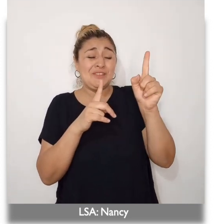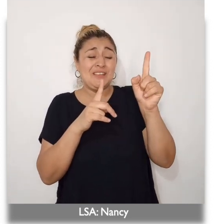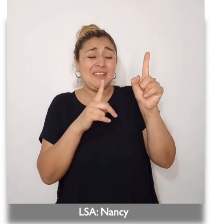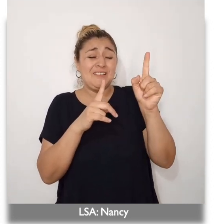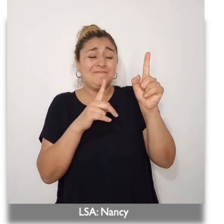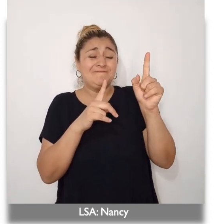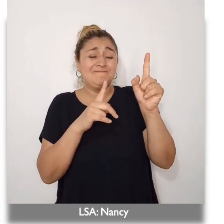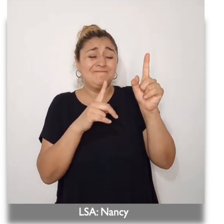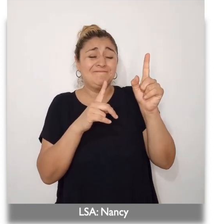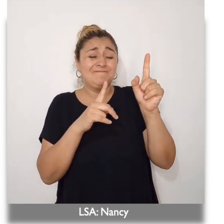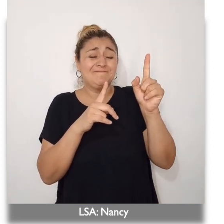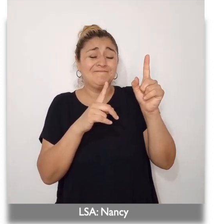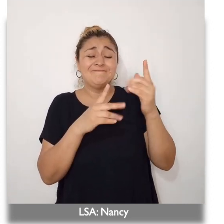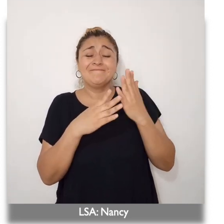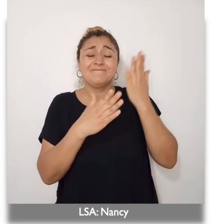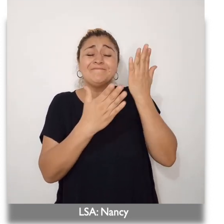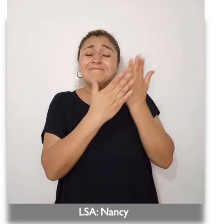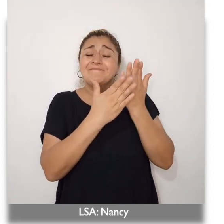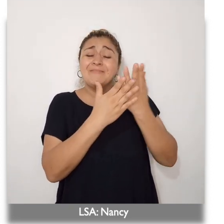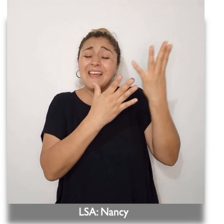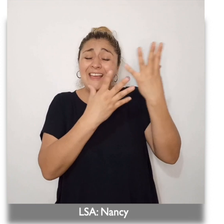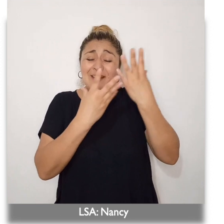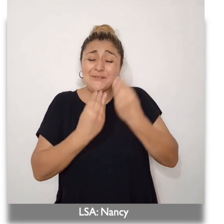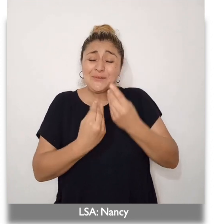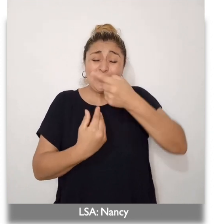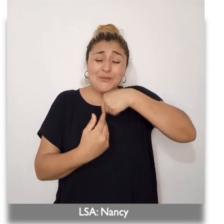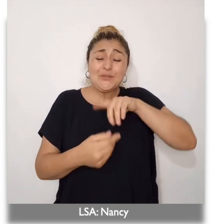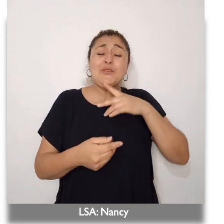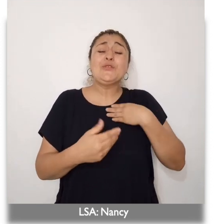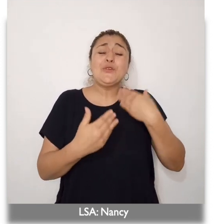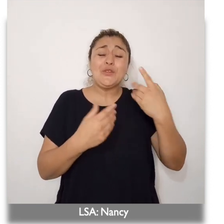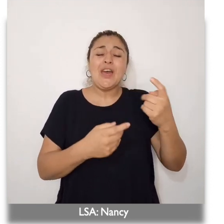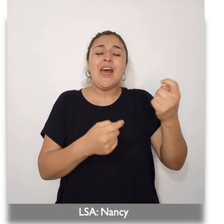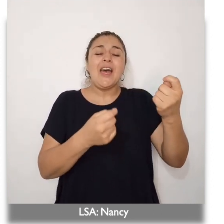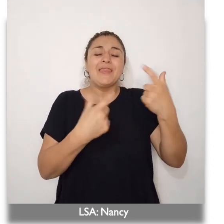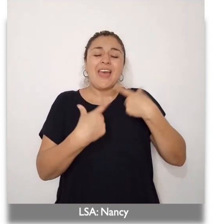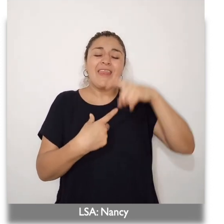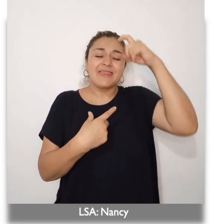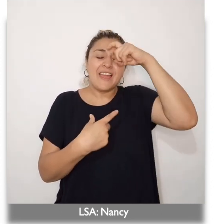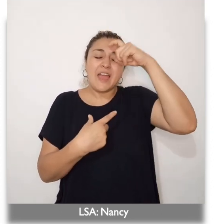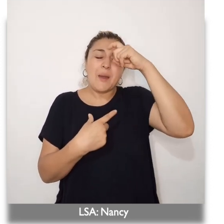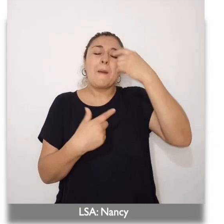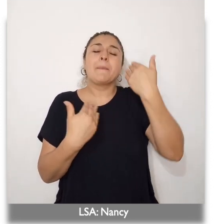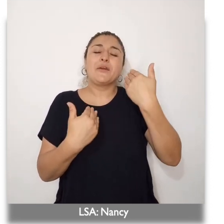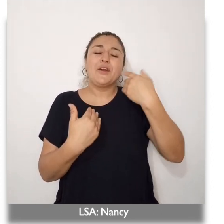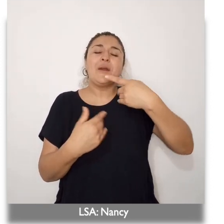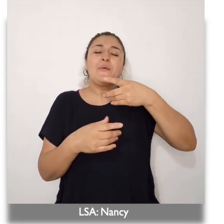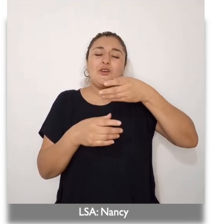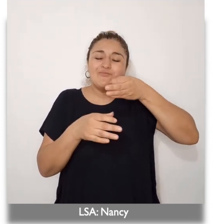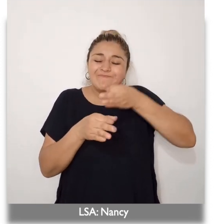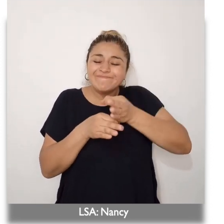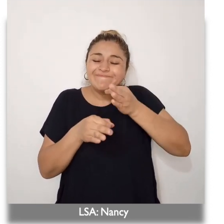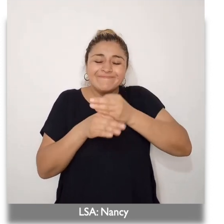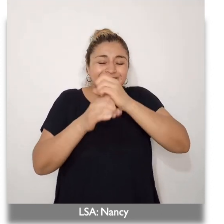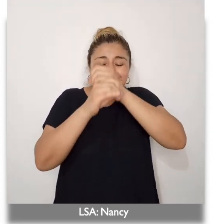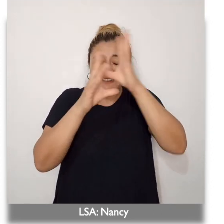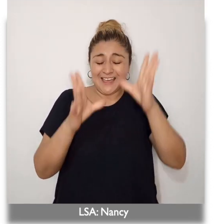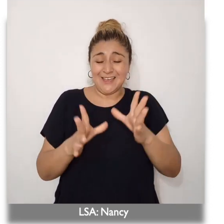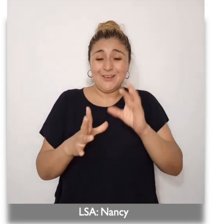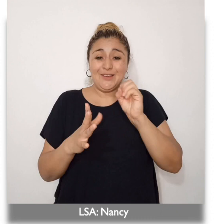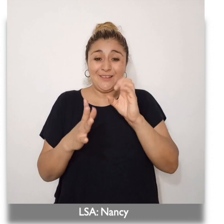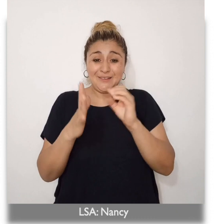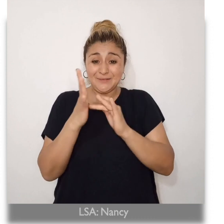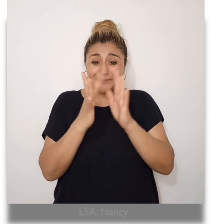transmettre. Danos la sabiduría para transmitirla. Dans le nom de Jésus-Christ. En el nombre de Jesucristo.